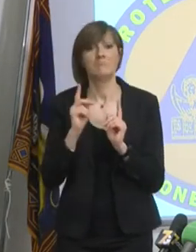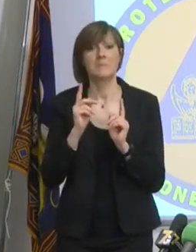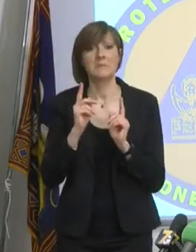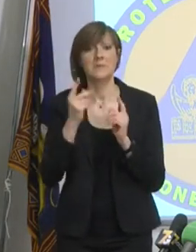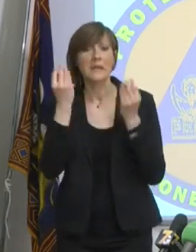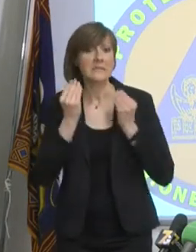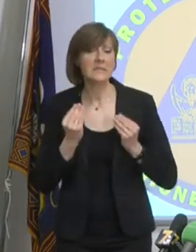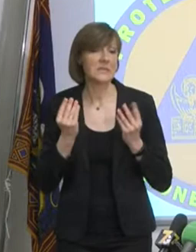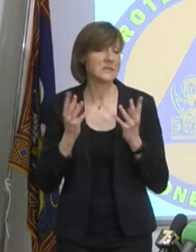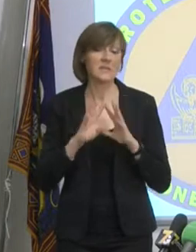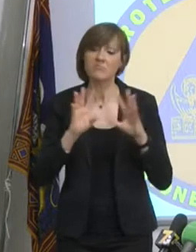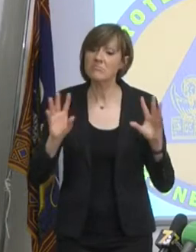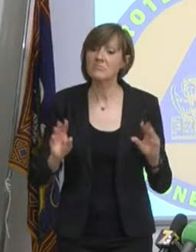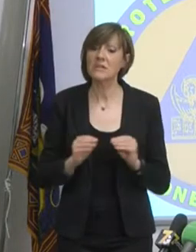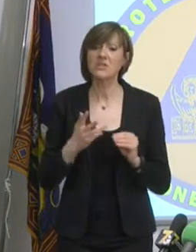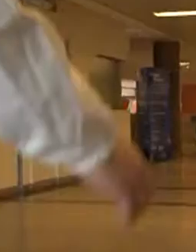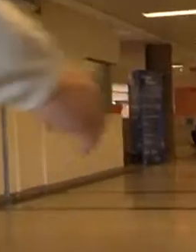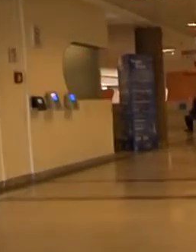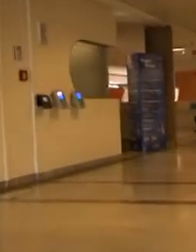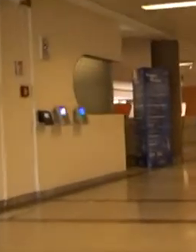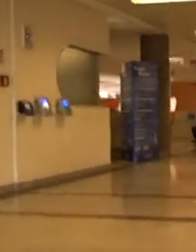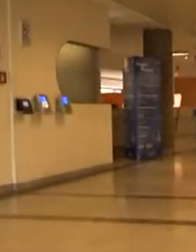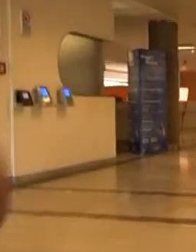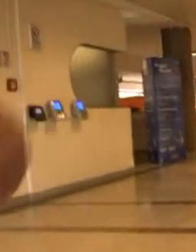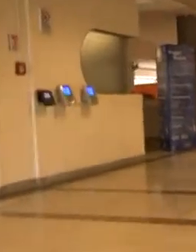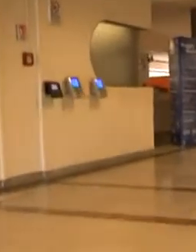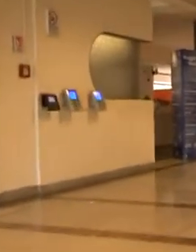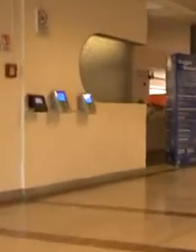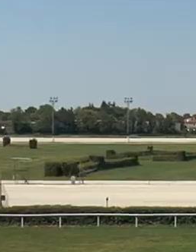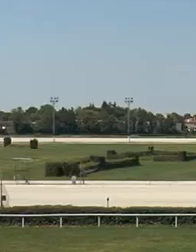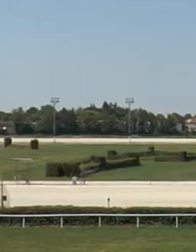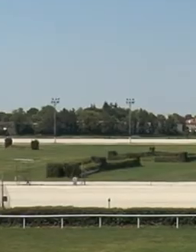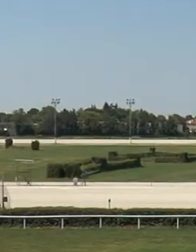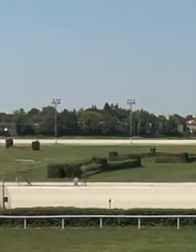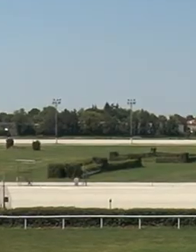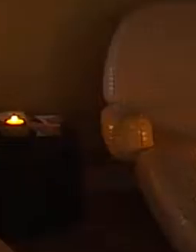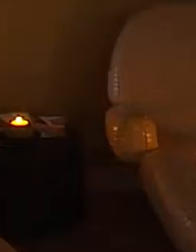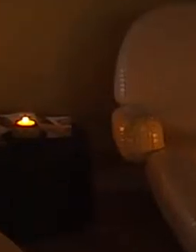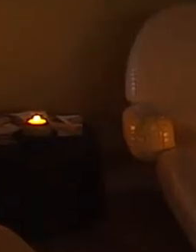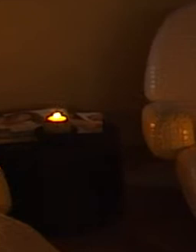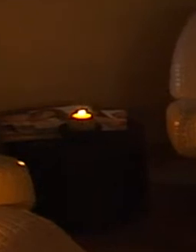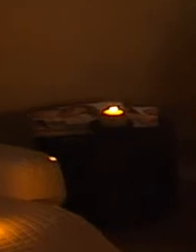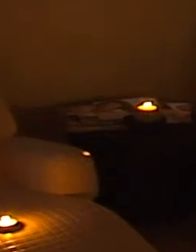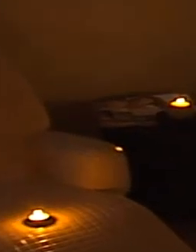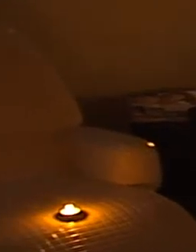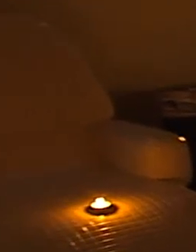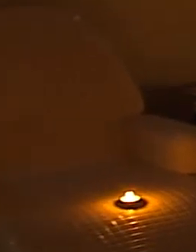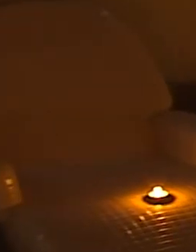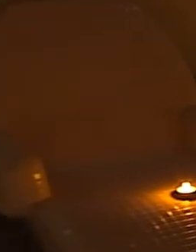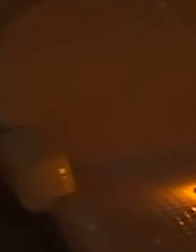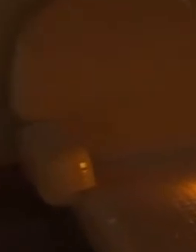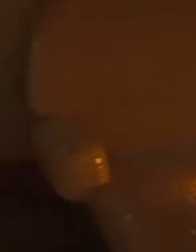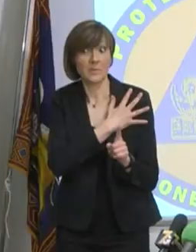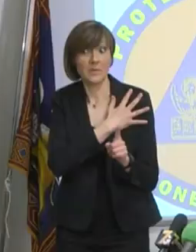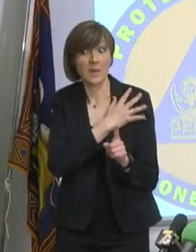dall'estetista, insomma, da tutti i posti dove c'è una sala d'aspetto. Ok, ai negozi, negli ospedali, agli ippodromi, ancora stop per i bagni turchi, ma